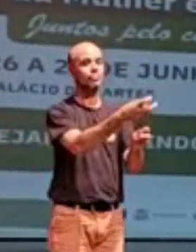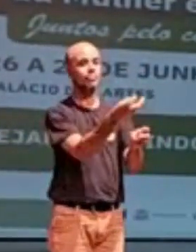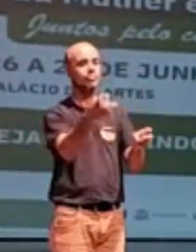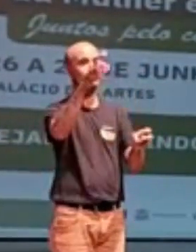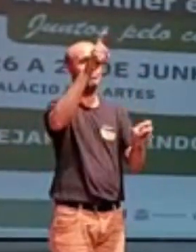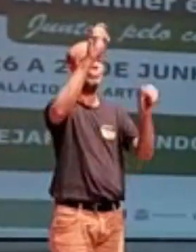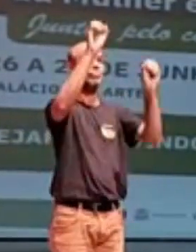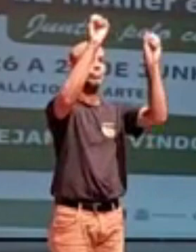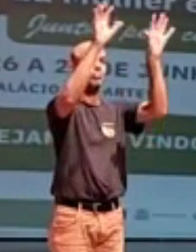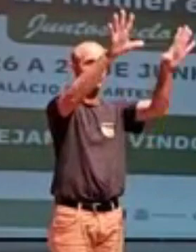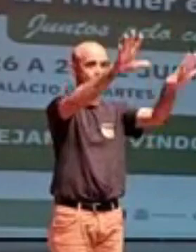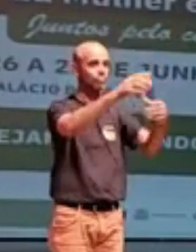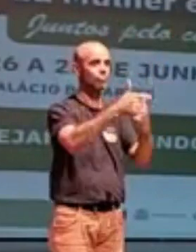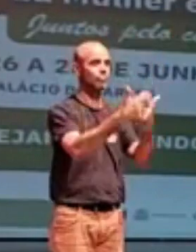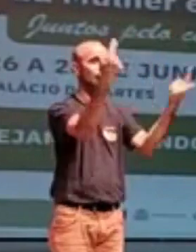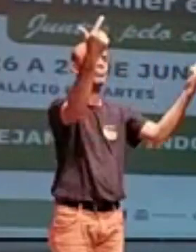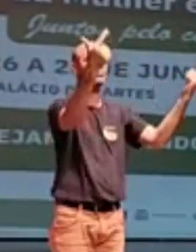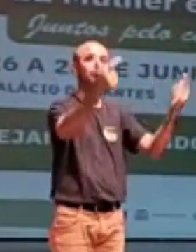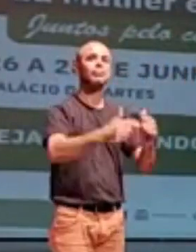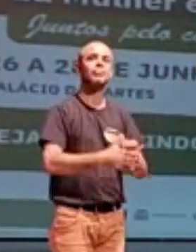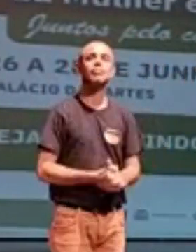Deus abençoe a todos. Boa sorte.